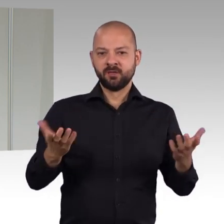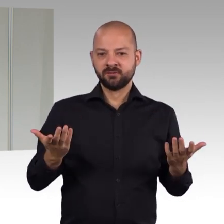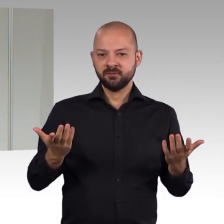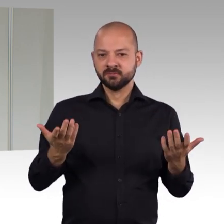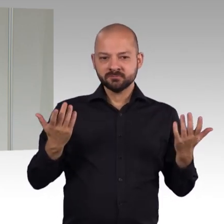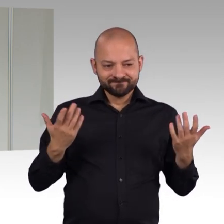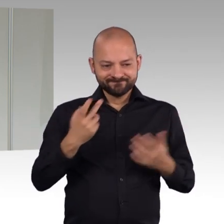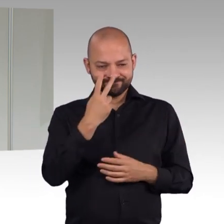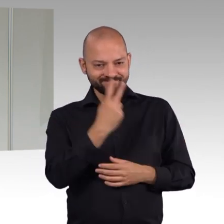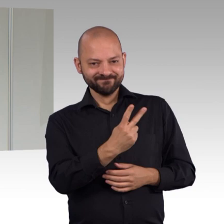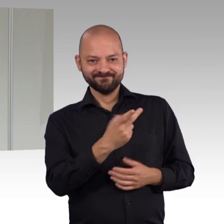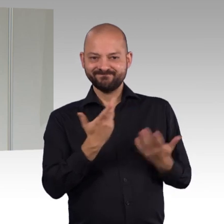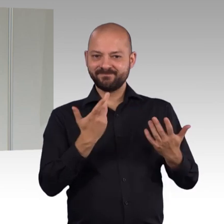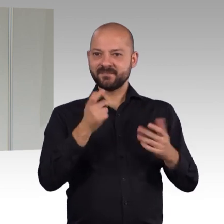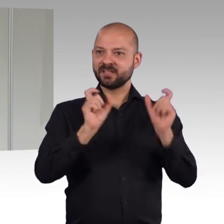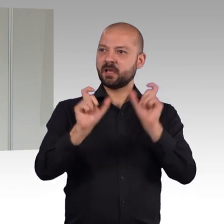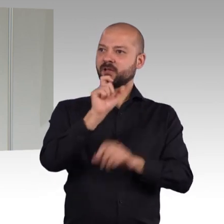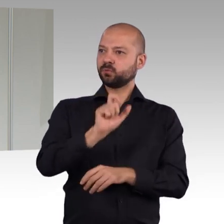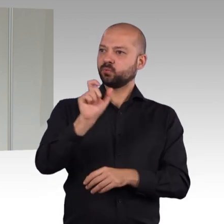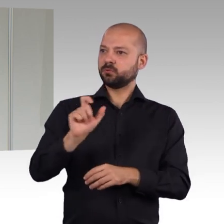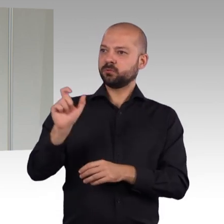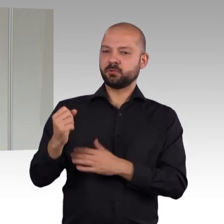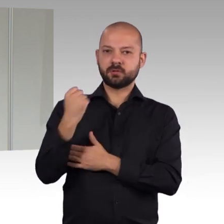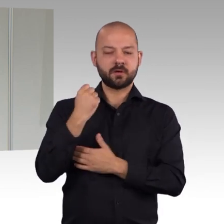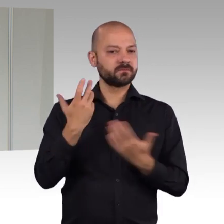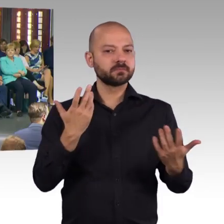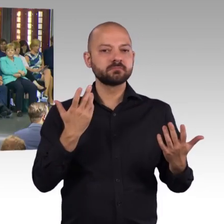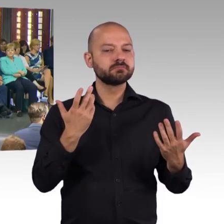Saarland als Verteidigungsministerin ein.